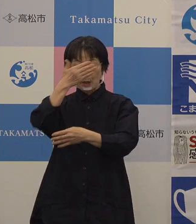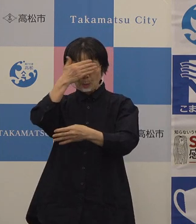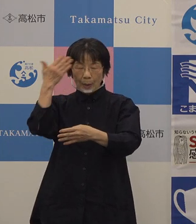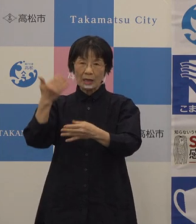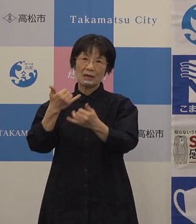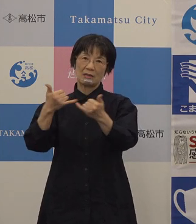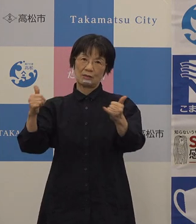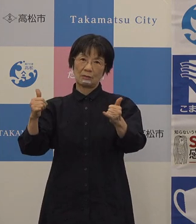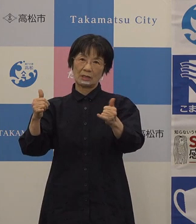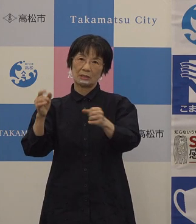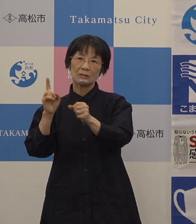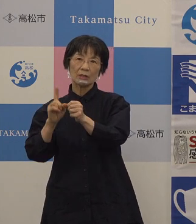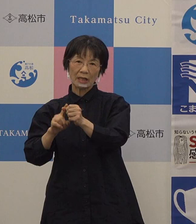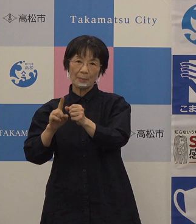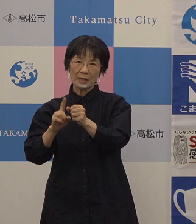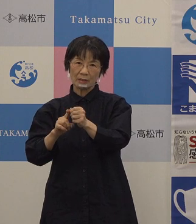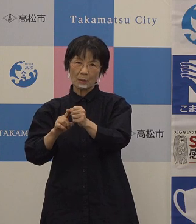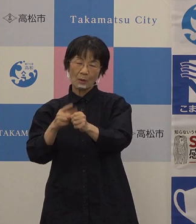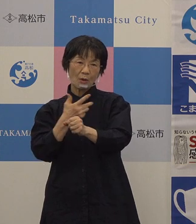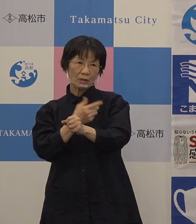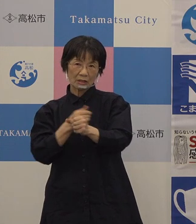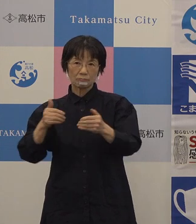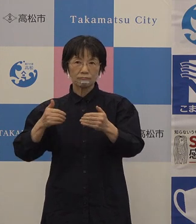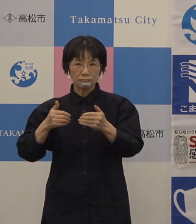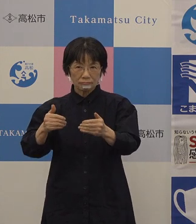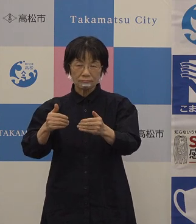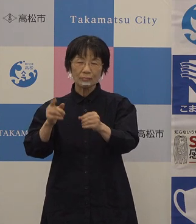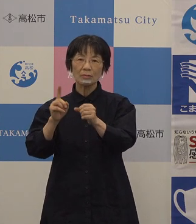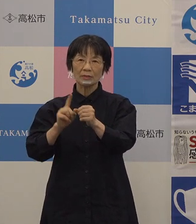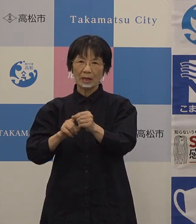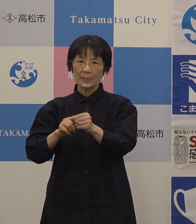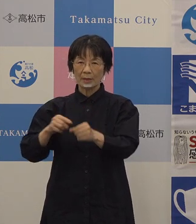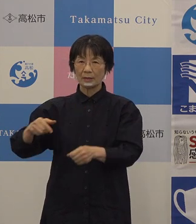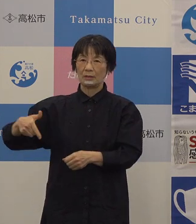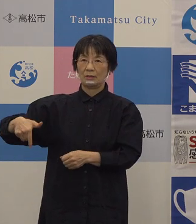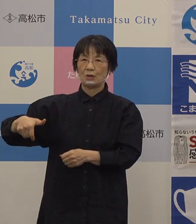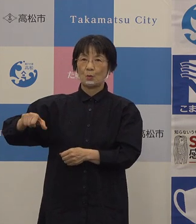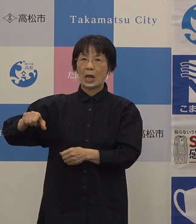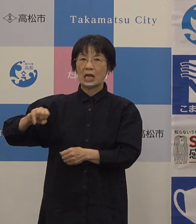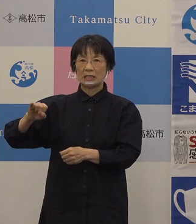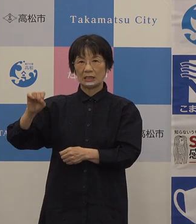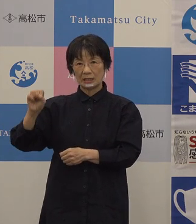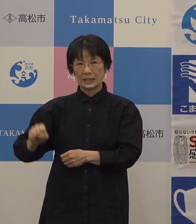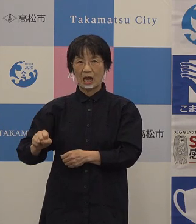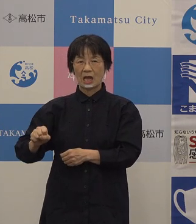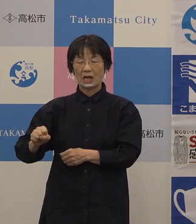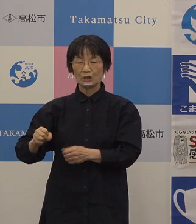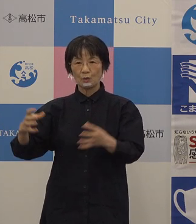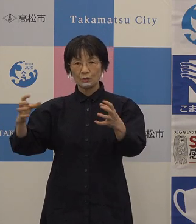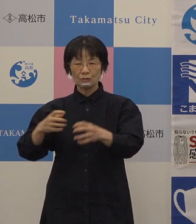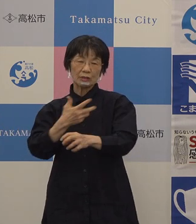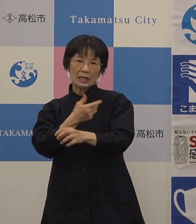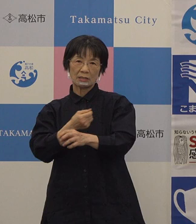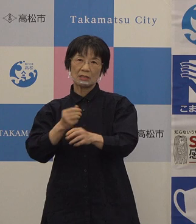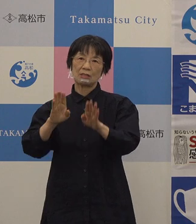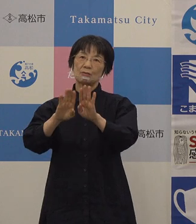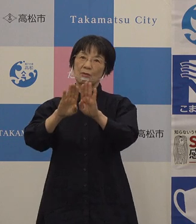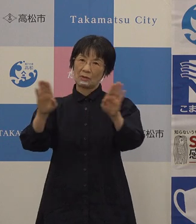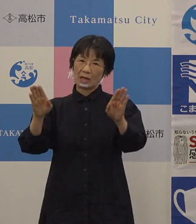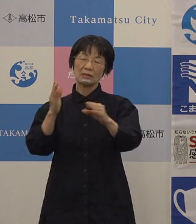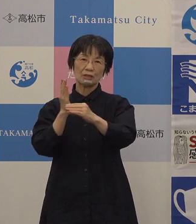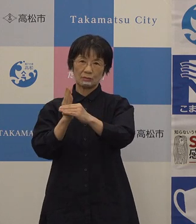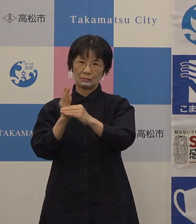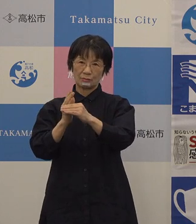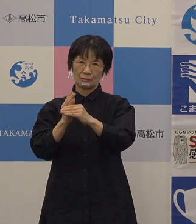代の新型コロナワクチン接種の促進策ということでファイザー製ワクチンによる集団接種を開始しております。また昨